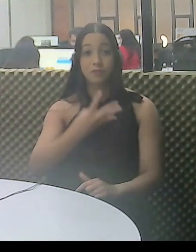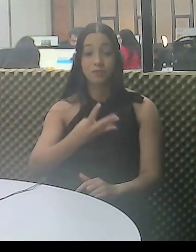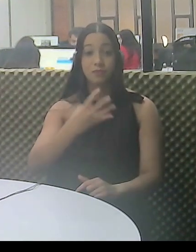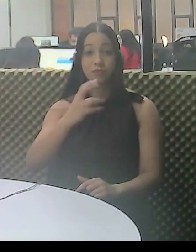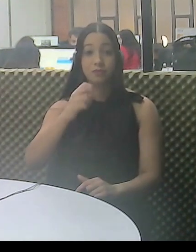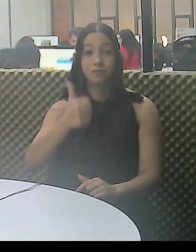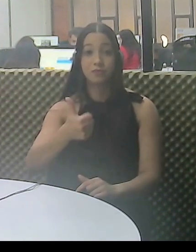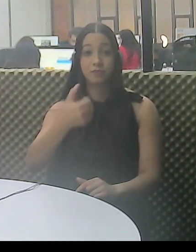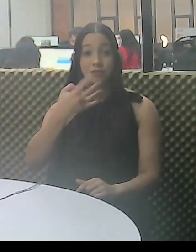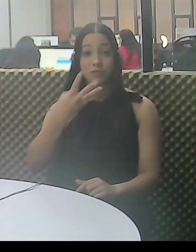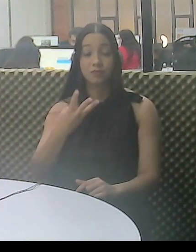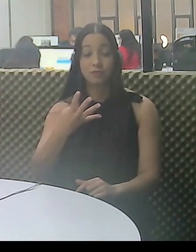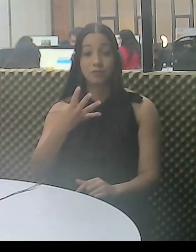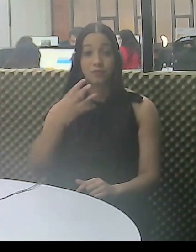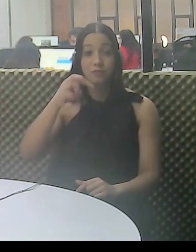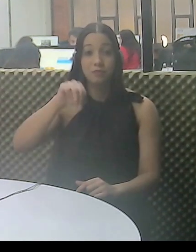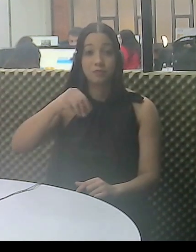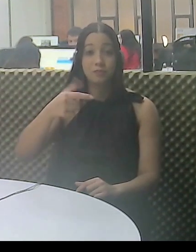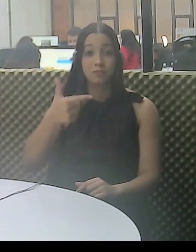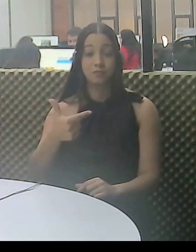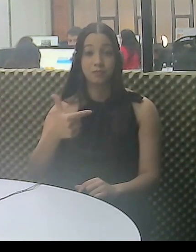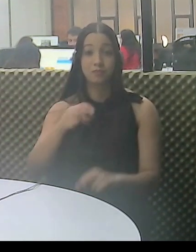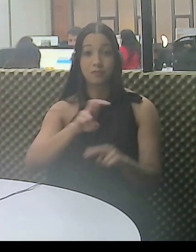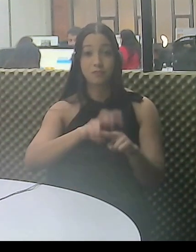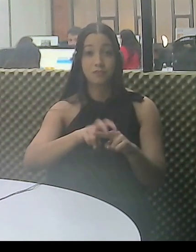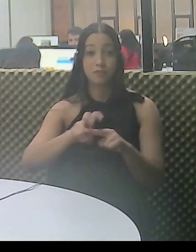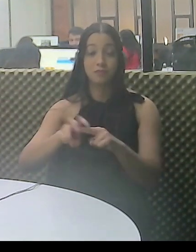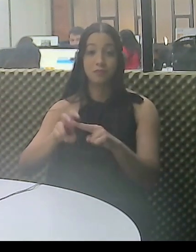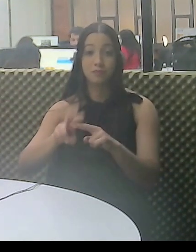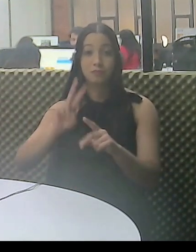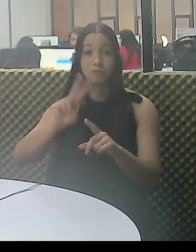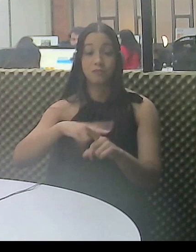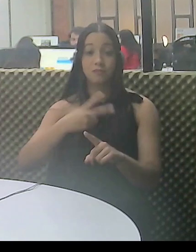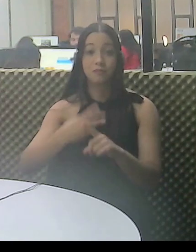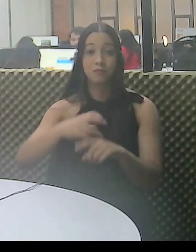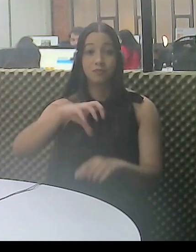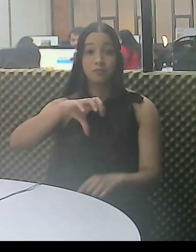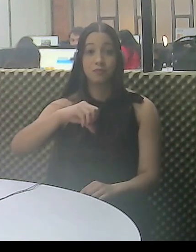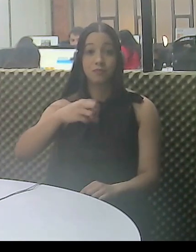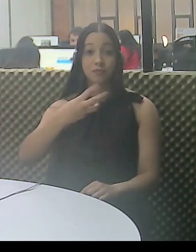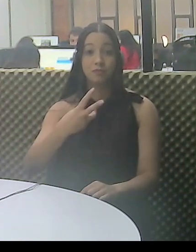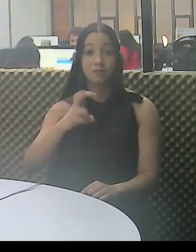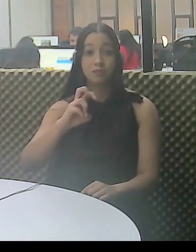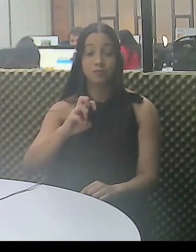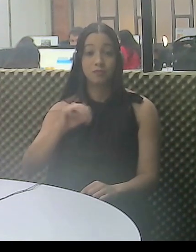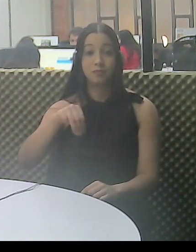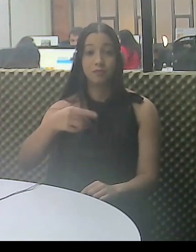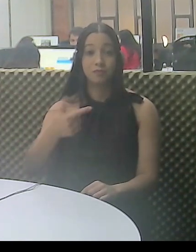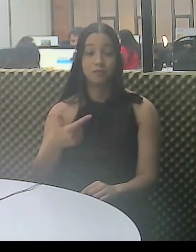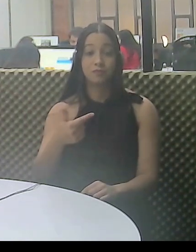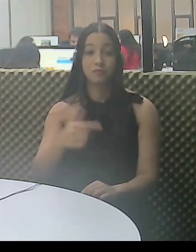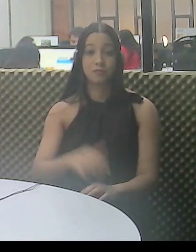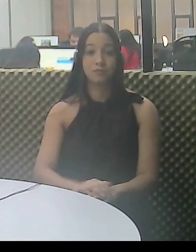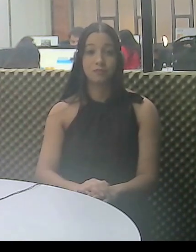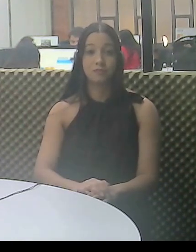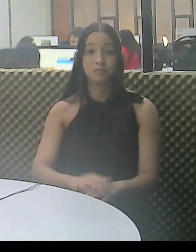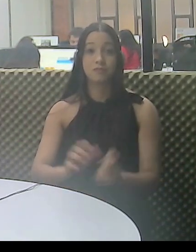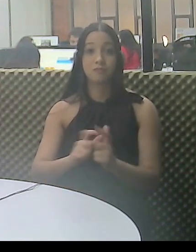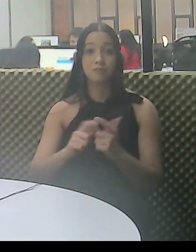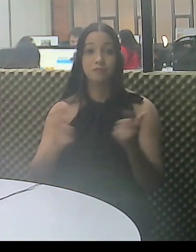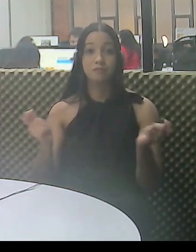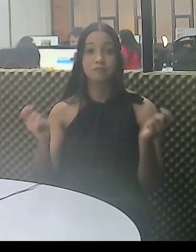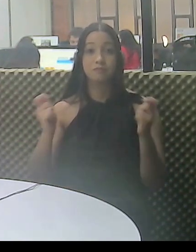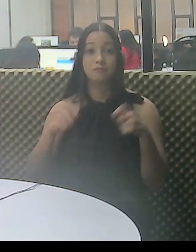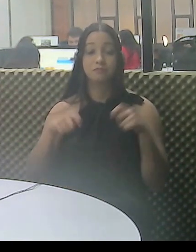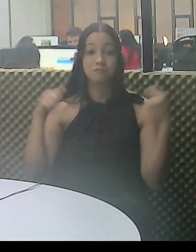414 metros quadrados de arquibancada para 935 metros quadrados, o que aumentará a capacidade